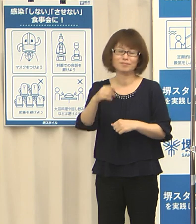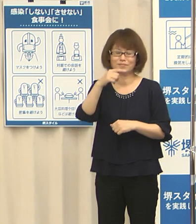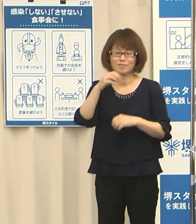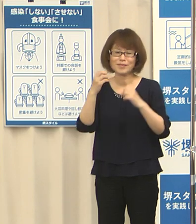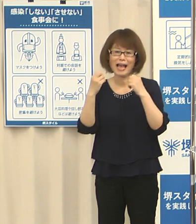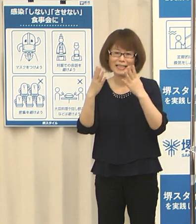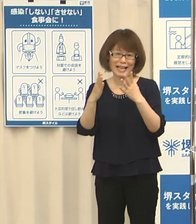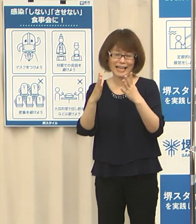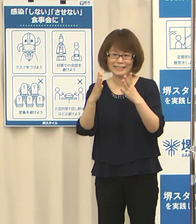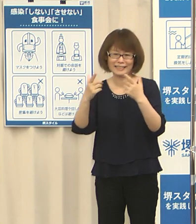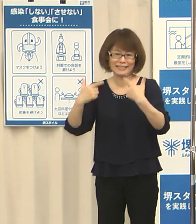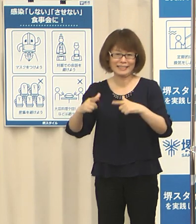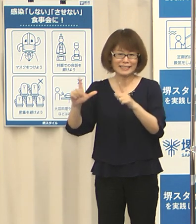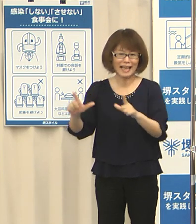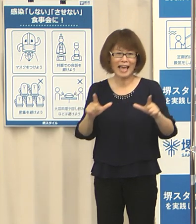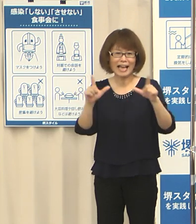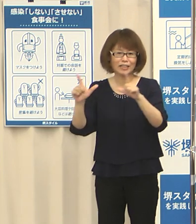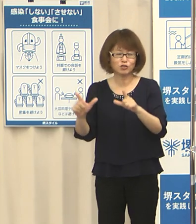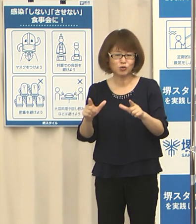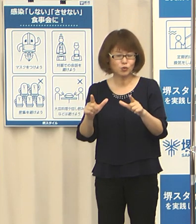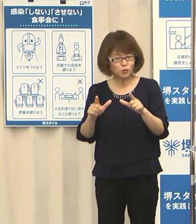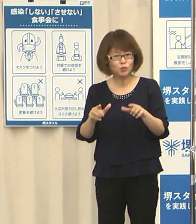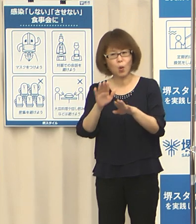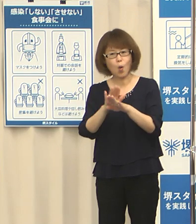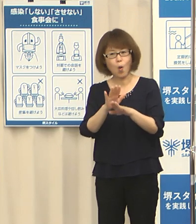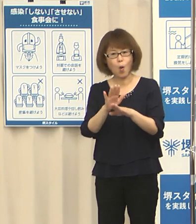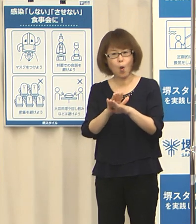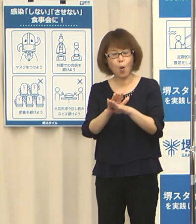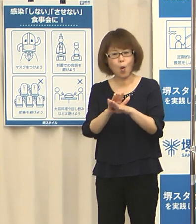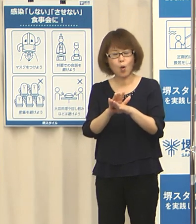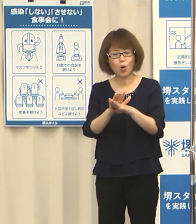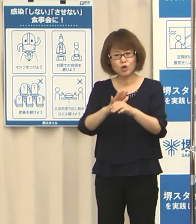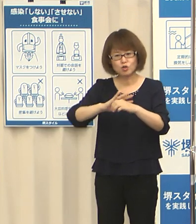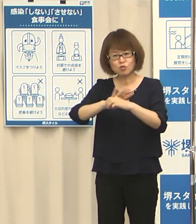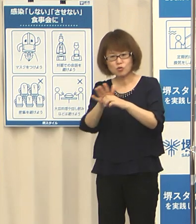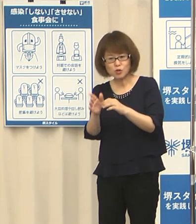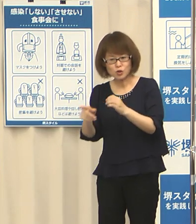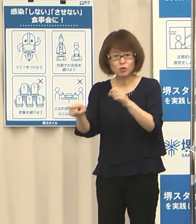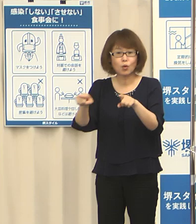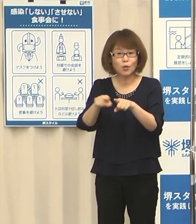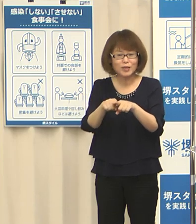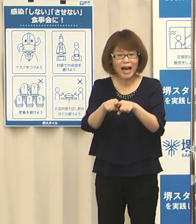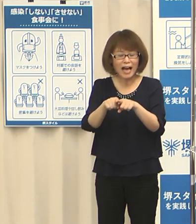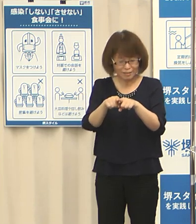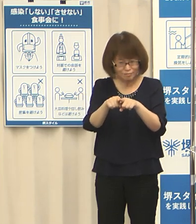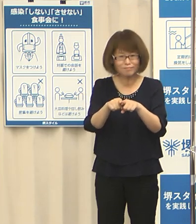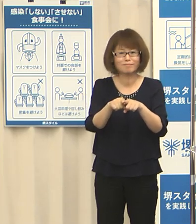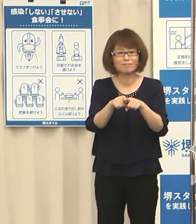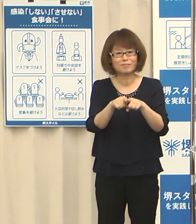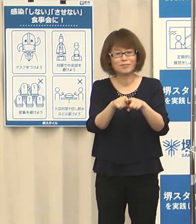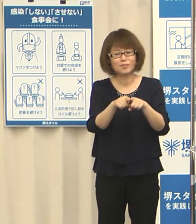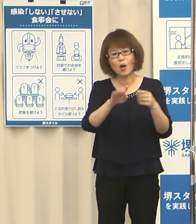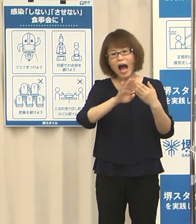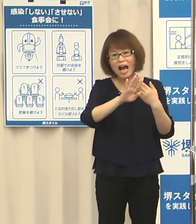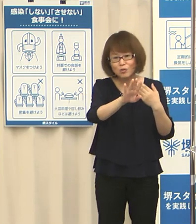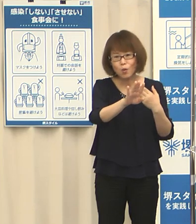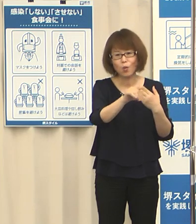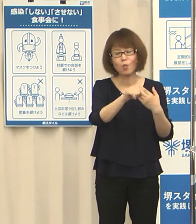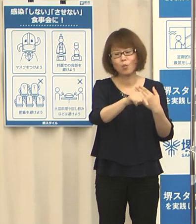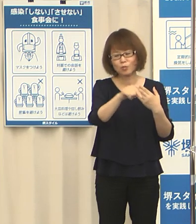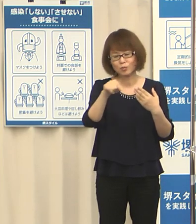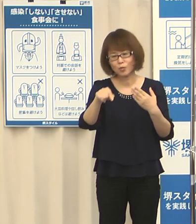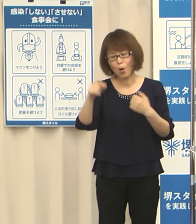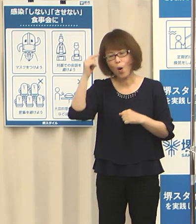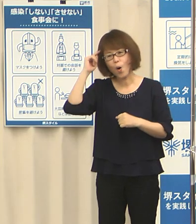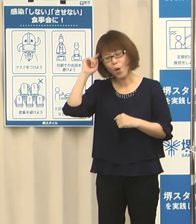その生活様式、コロナウィズコロナを踏まえた、またアフターコロナを見据えた提案をしていただきたいと考えております。